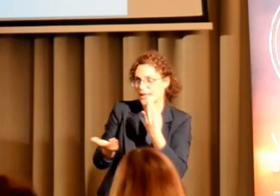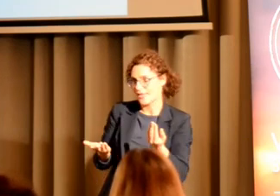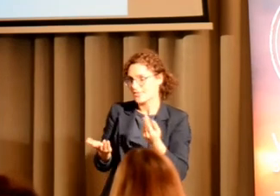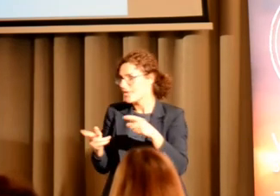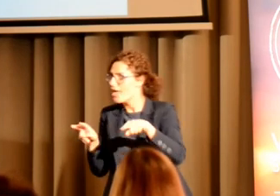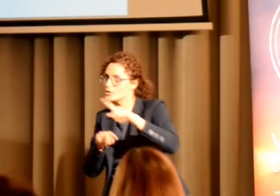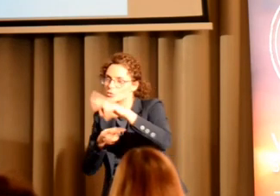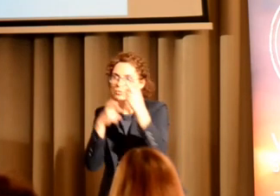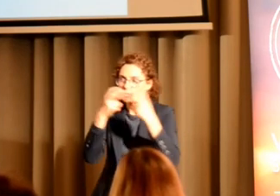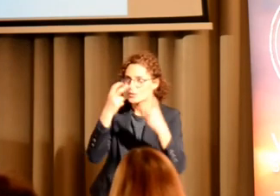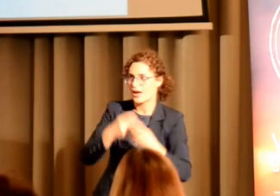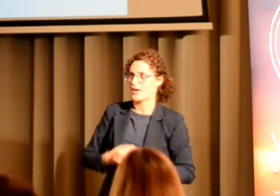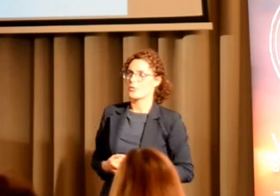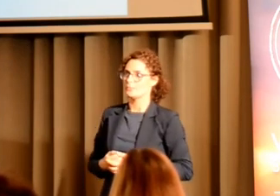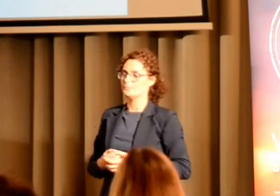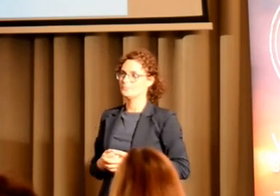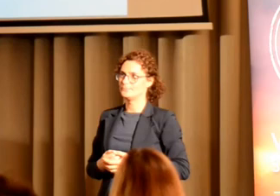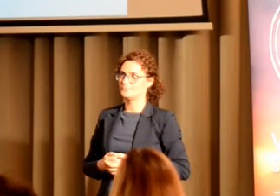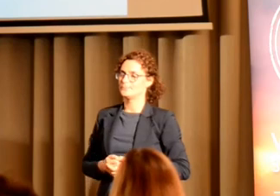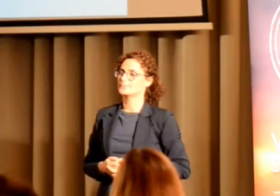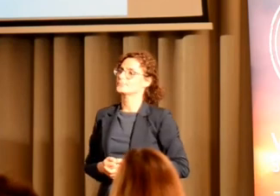efektywnie.